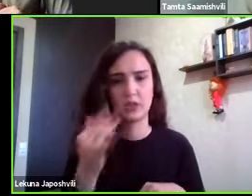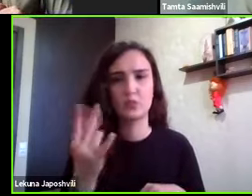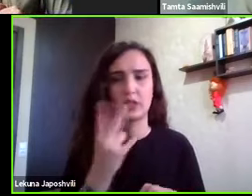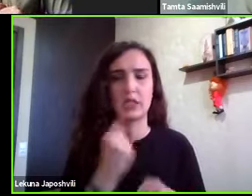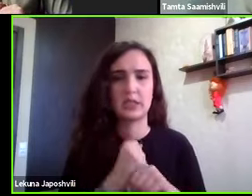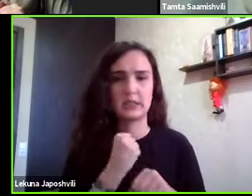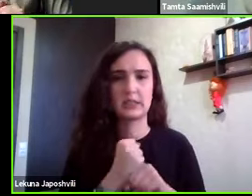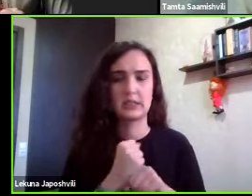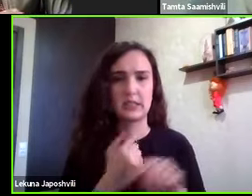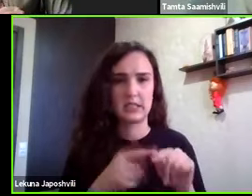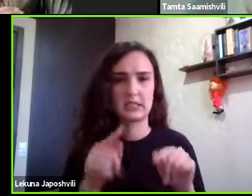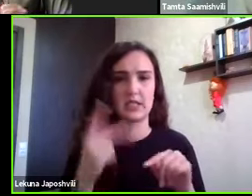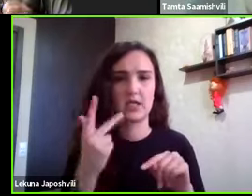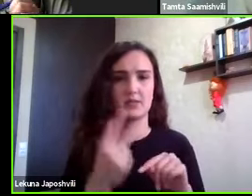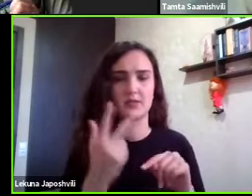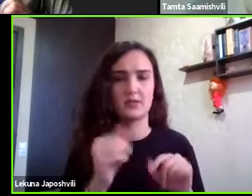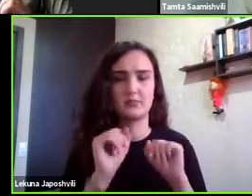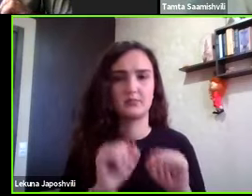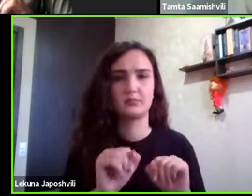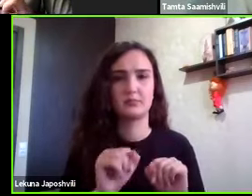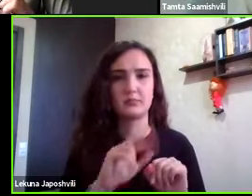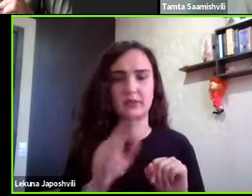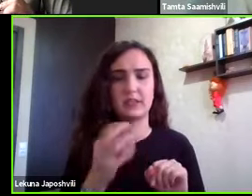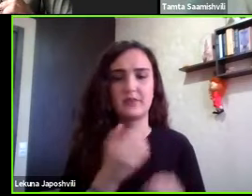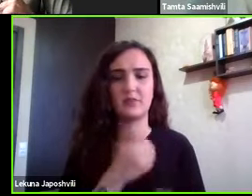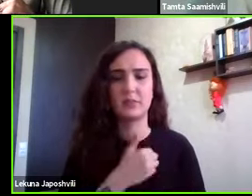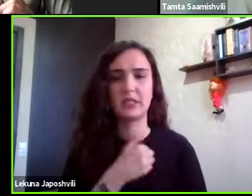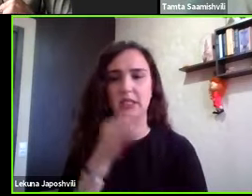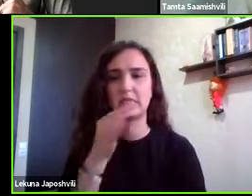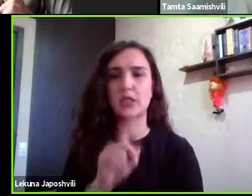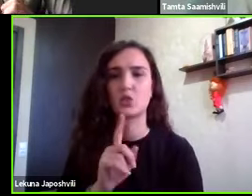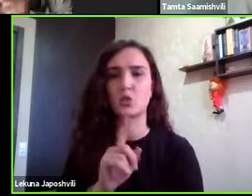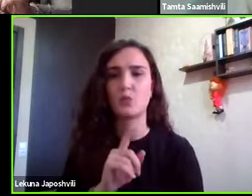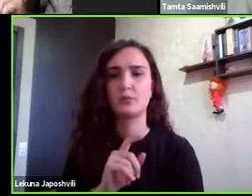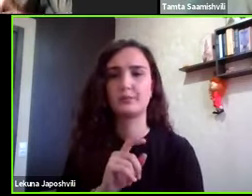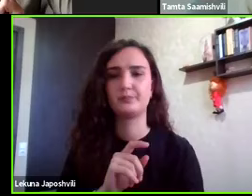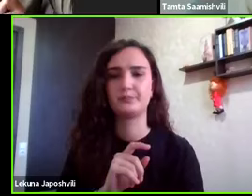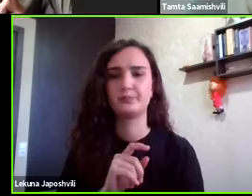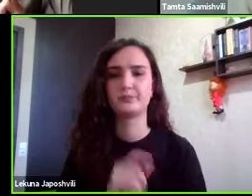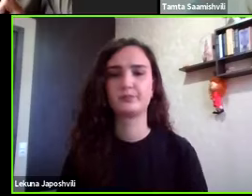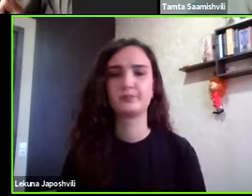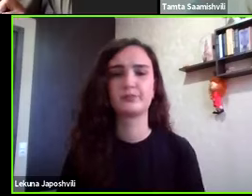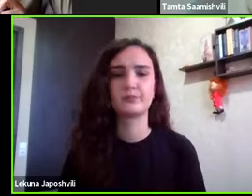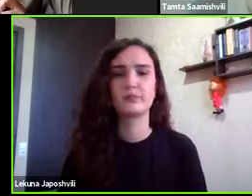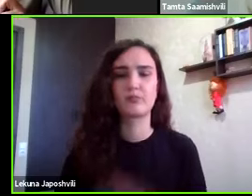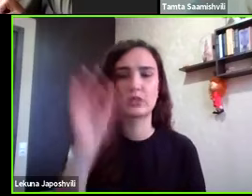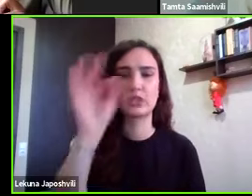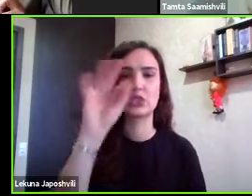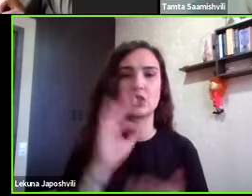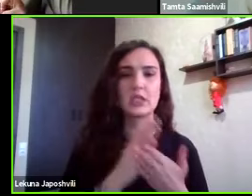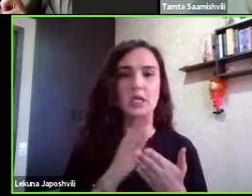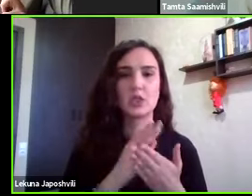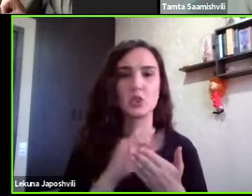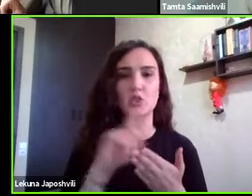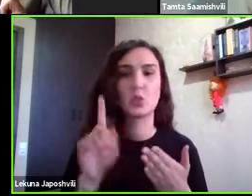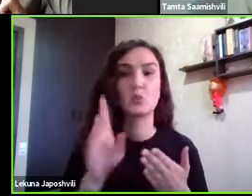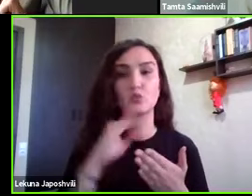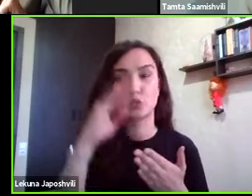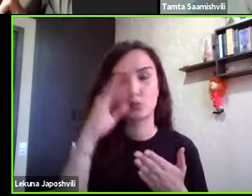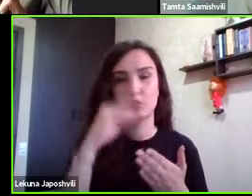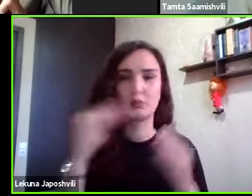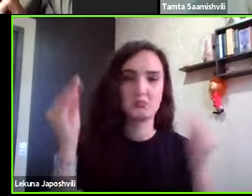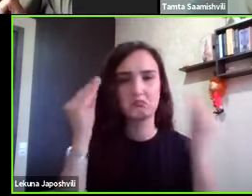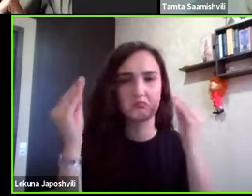გაკეთდეს ეს აცრა. და კიდევ მინდა გითხრათ, რომ ხშირად არის ხოლმე, რომ აი მშობლები